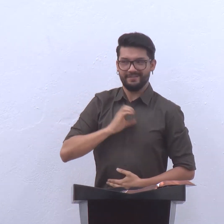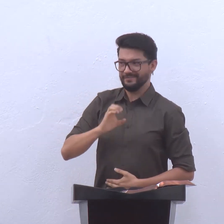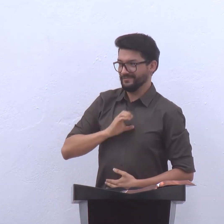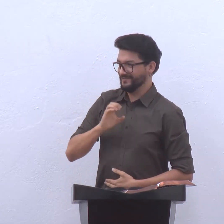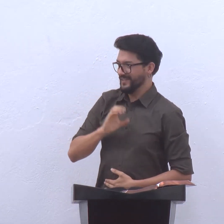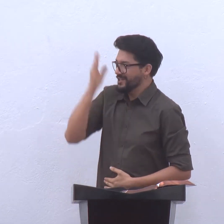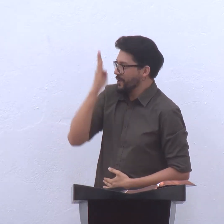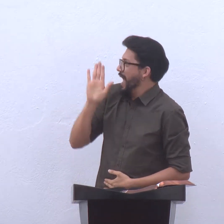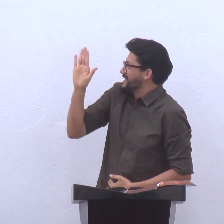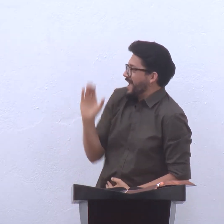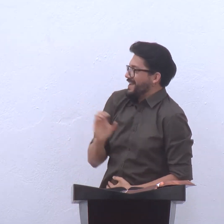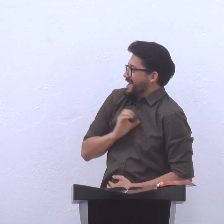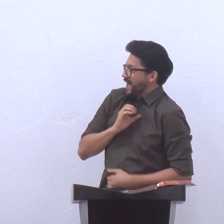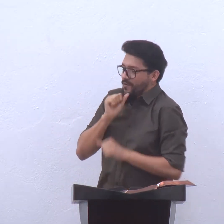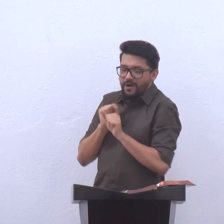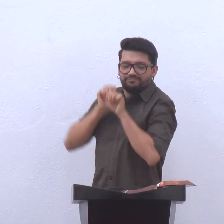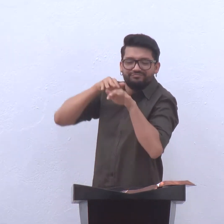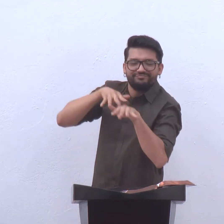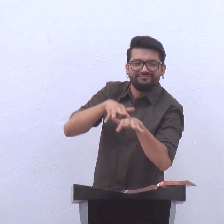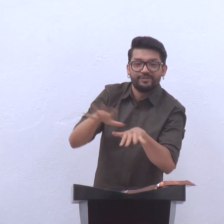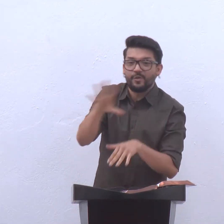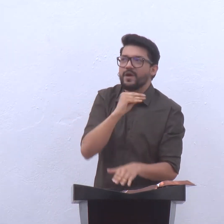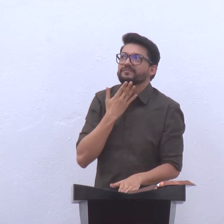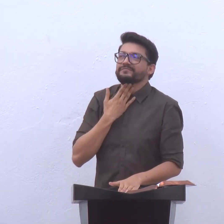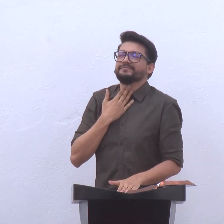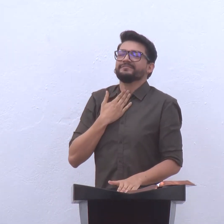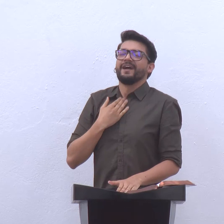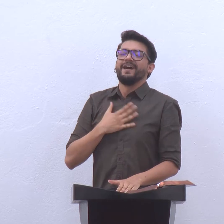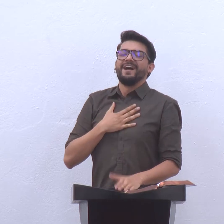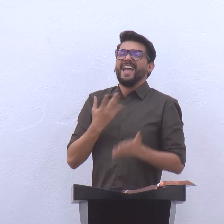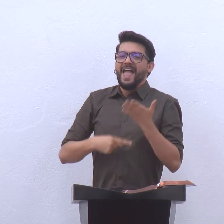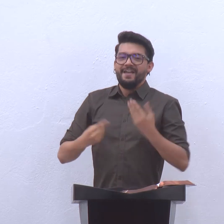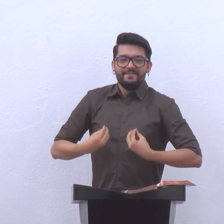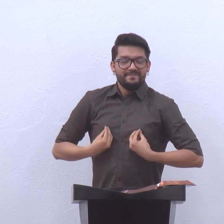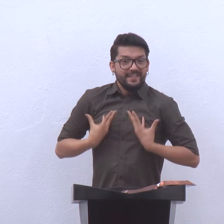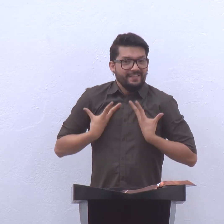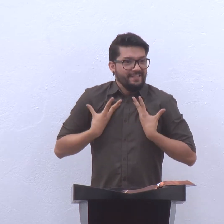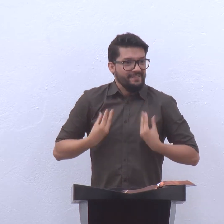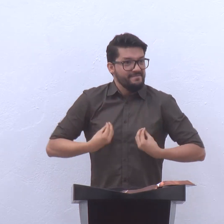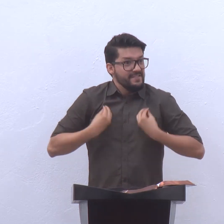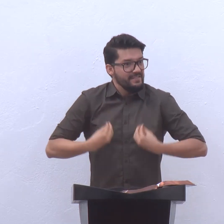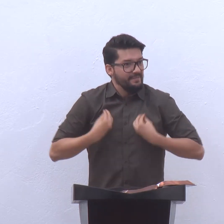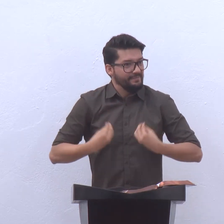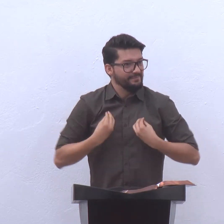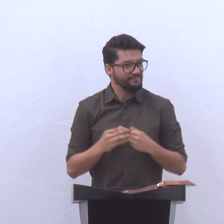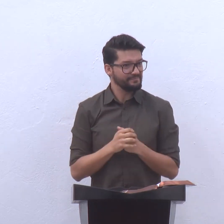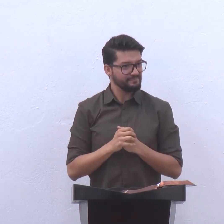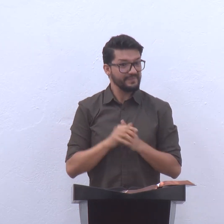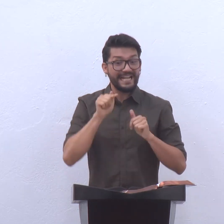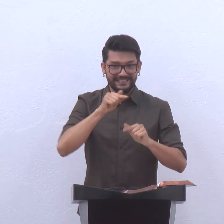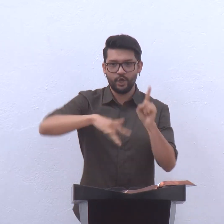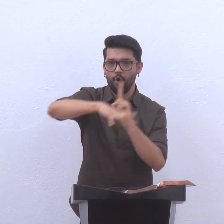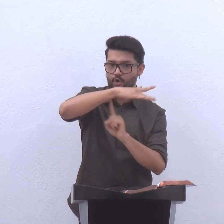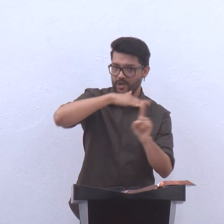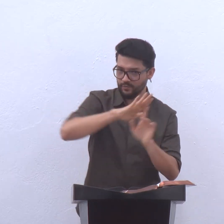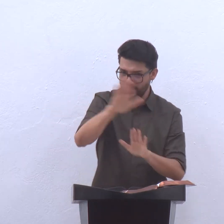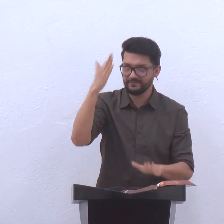que Dios tenía un carácter de ser fuente de todas sus necesidades, fuente de agua viva. Él era